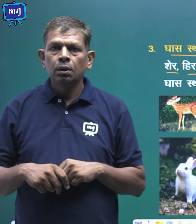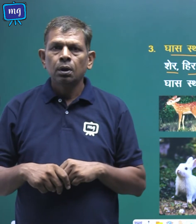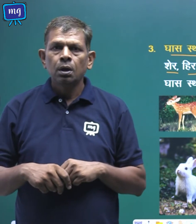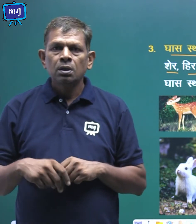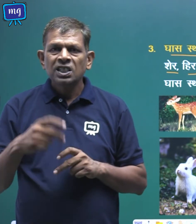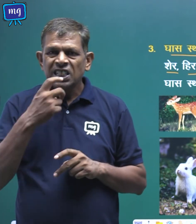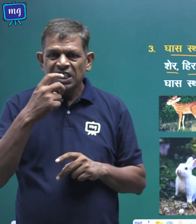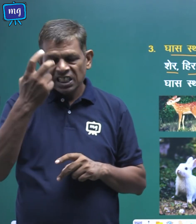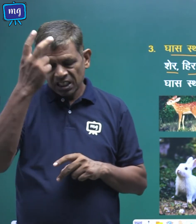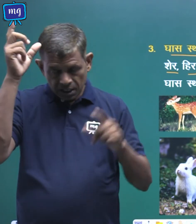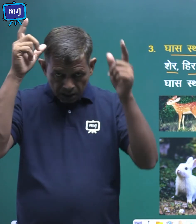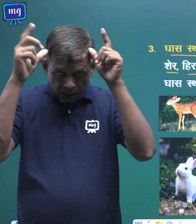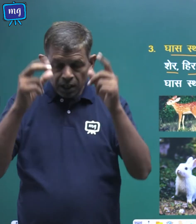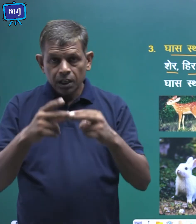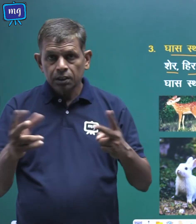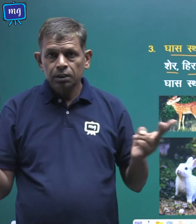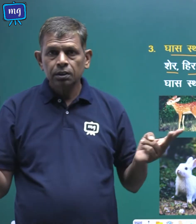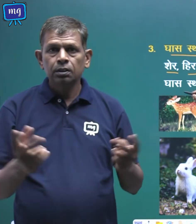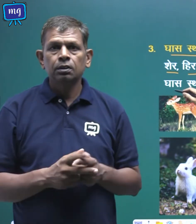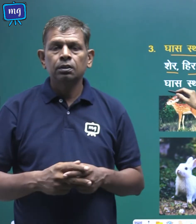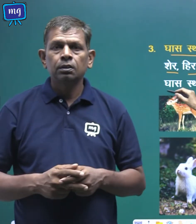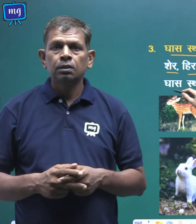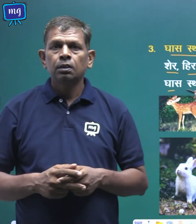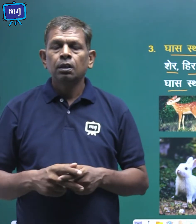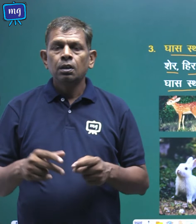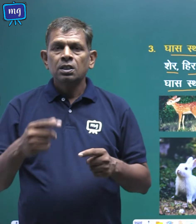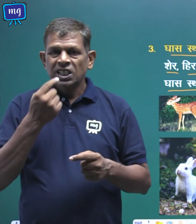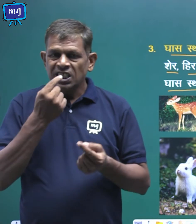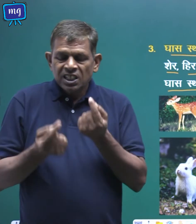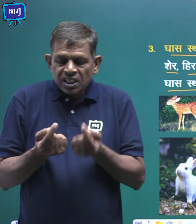गाय आदि घास स्थल में